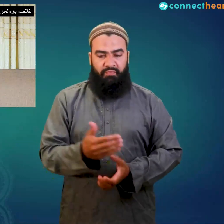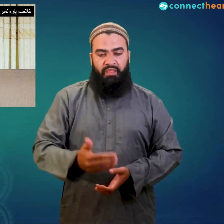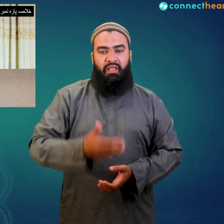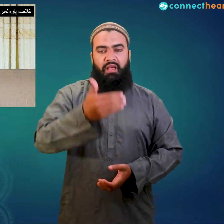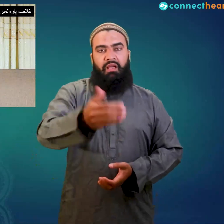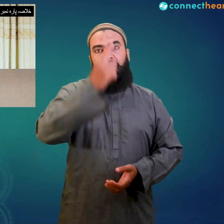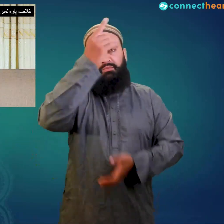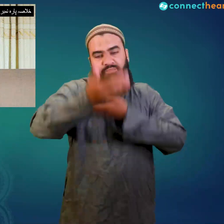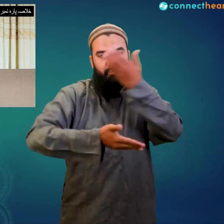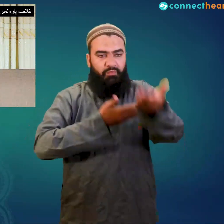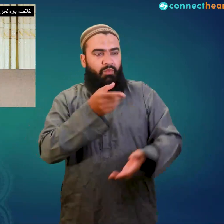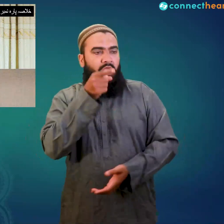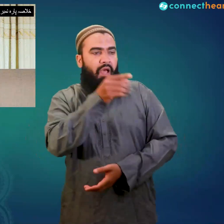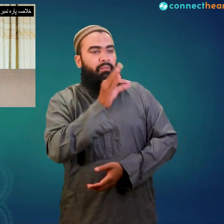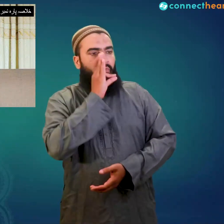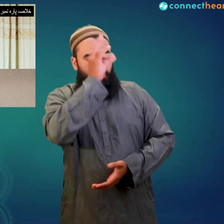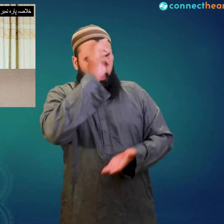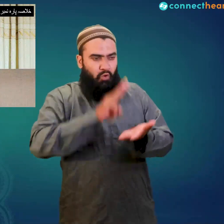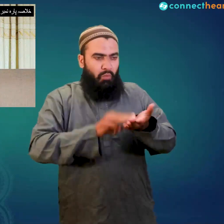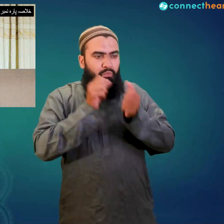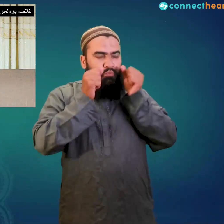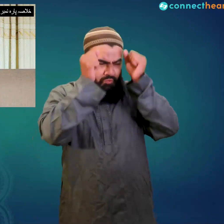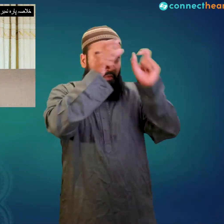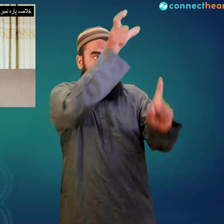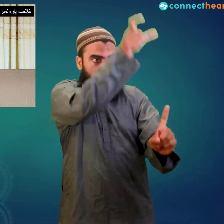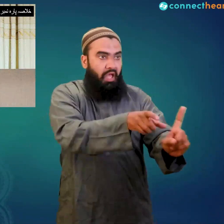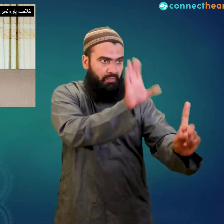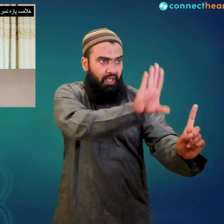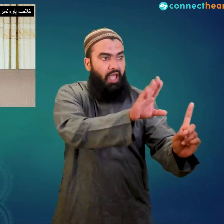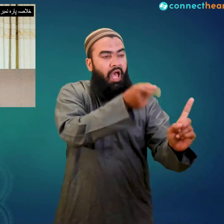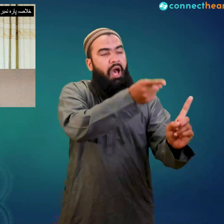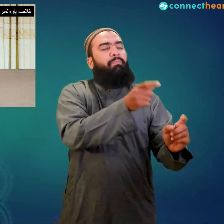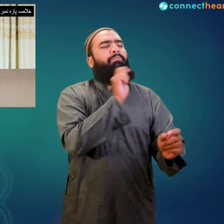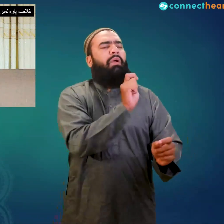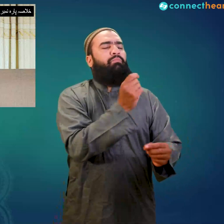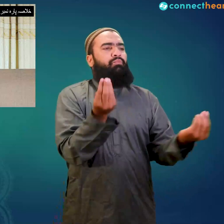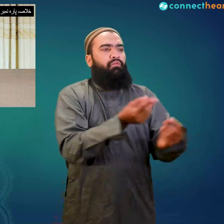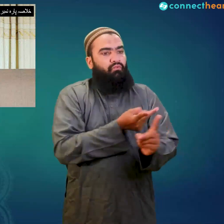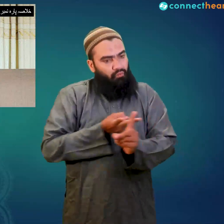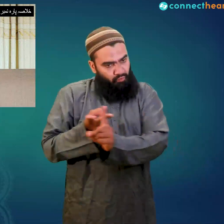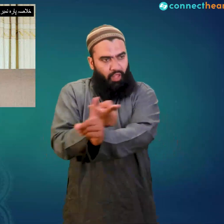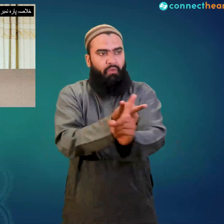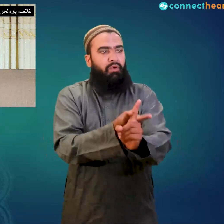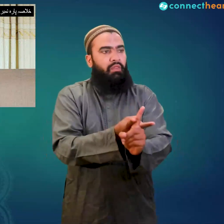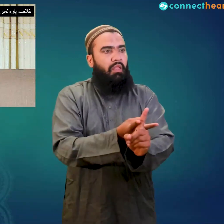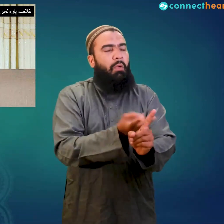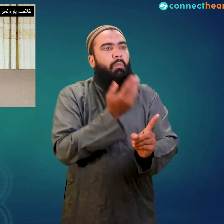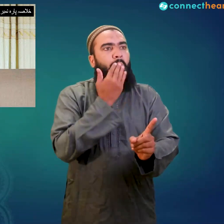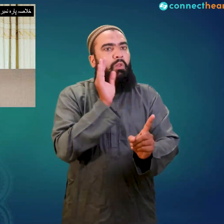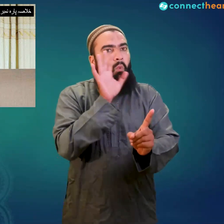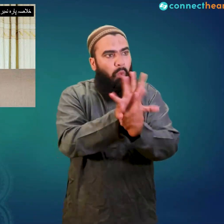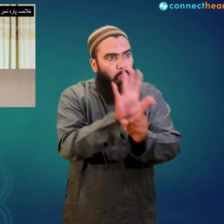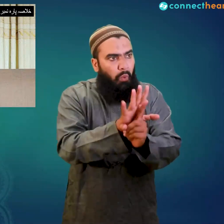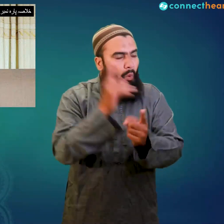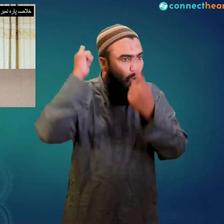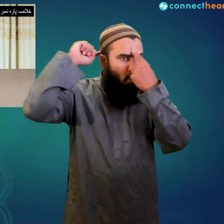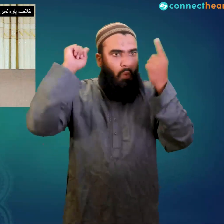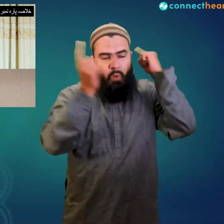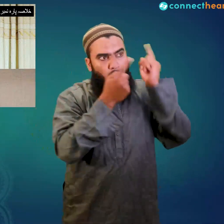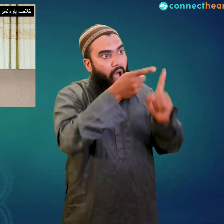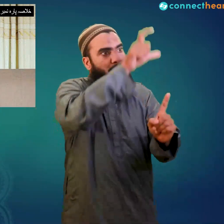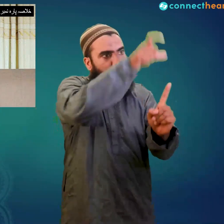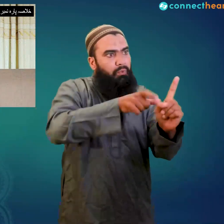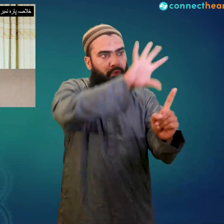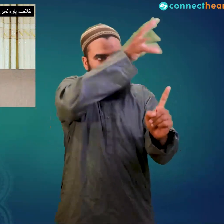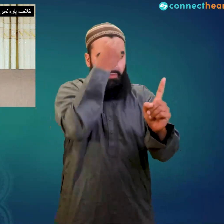احببت۔ اے نبی صلی اللہ علیہ وسلم، آپ انہیں ہدایت نہیں دے سکتے جنہیں آپ محبوب رکھتے ہیں،